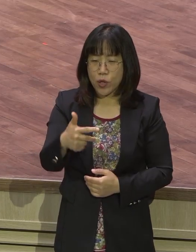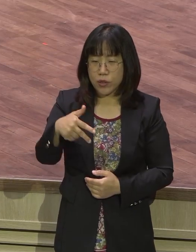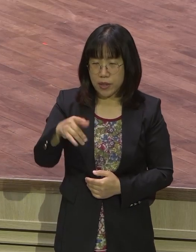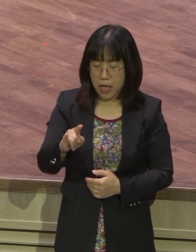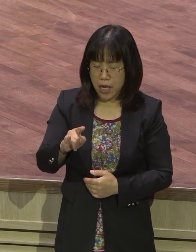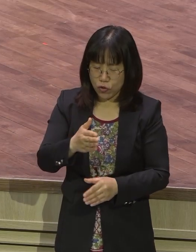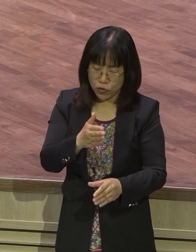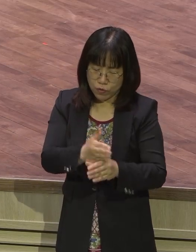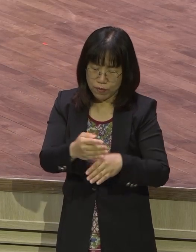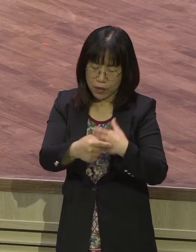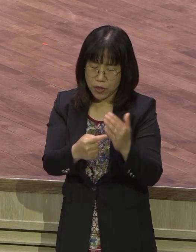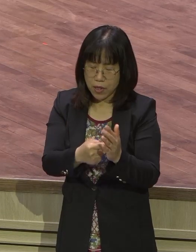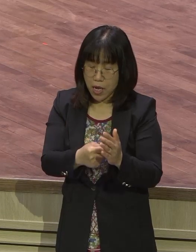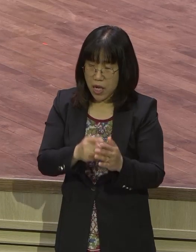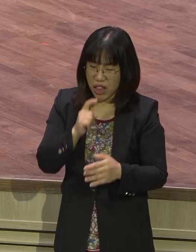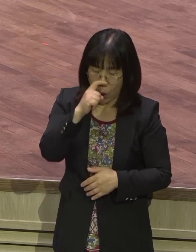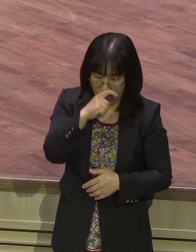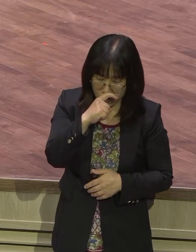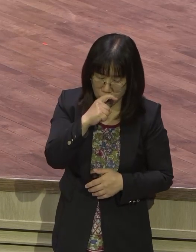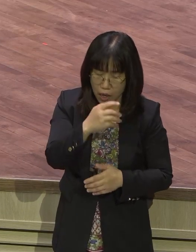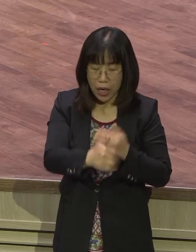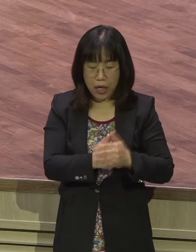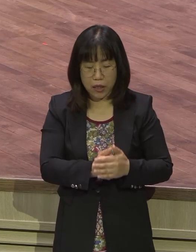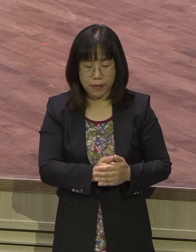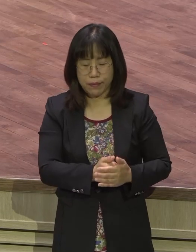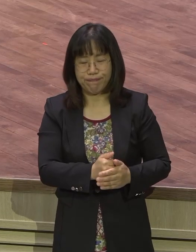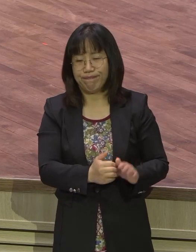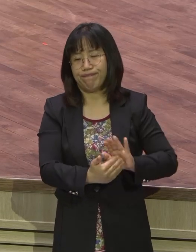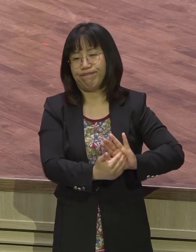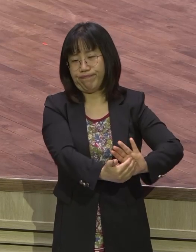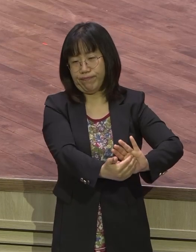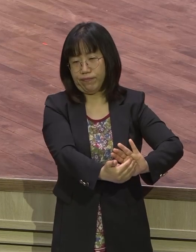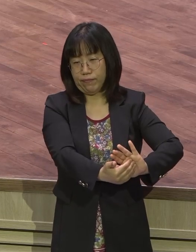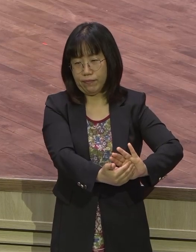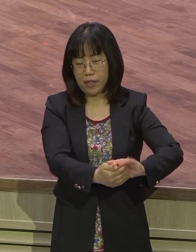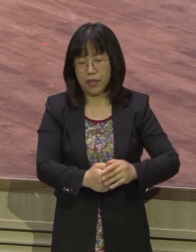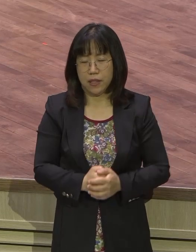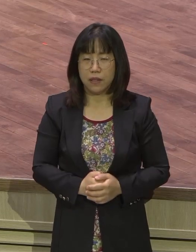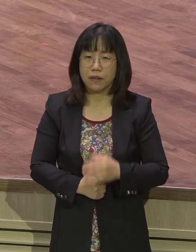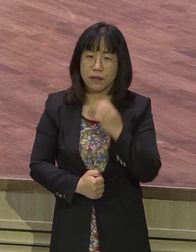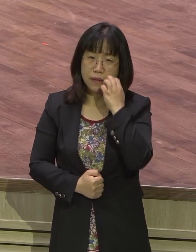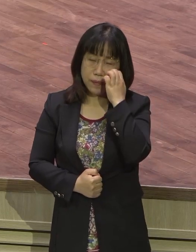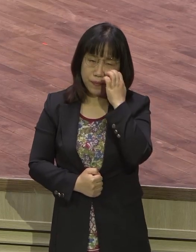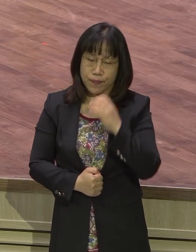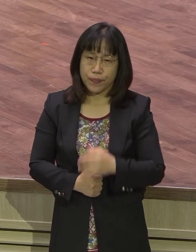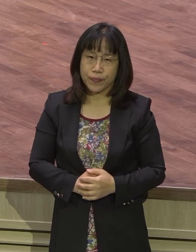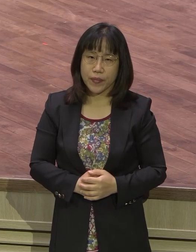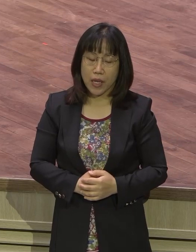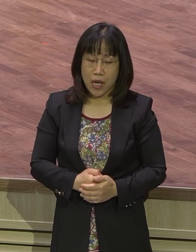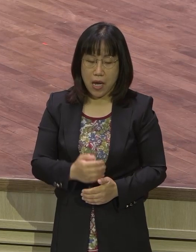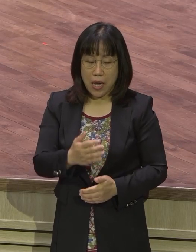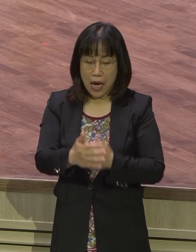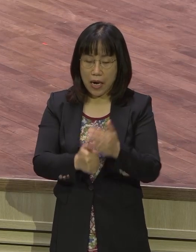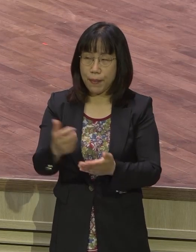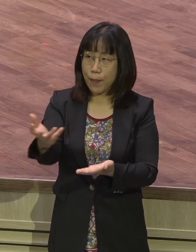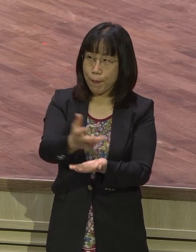험 있는 거 안 받아요 험 없는 거 중심으로 다 해서 하나님 받으신다 받으셨으면